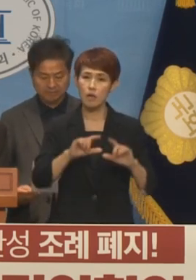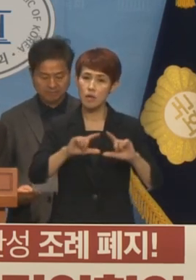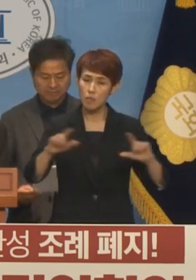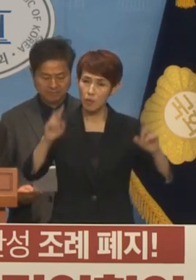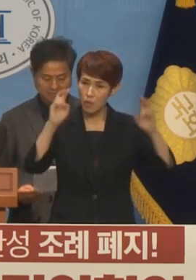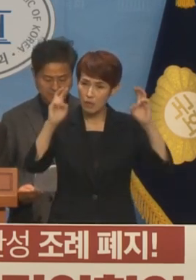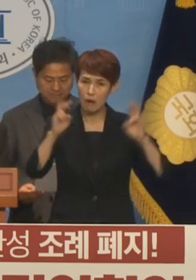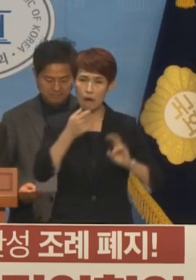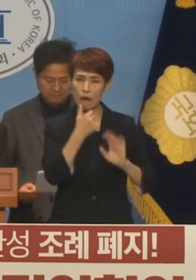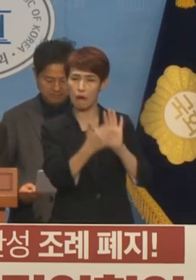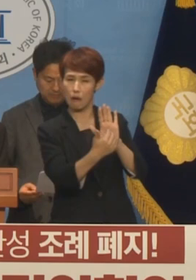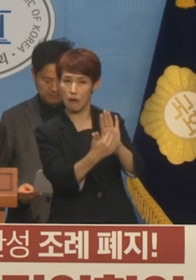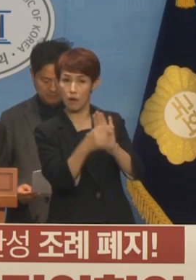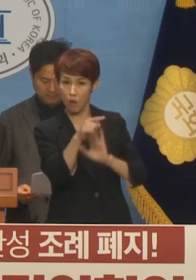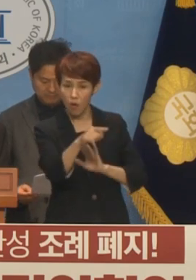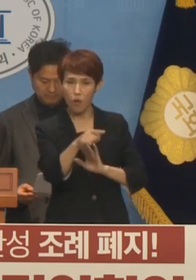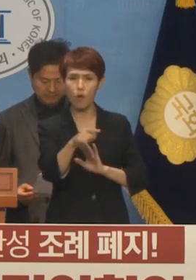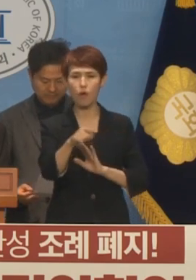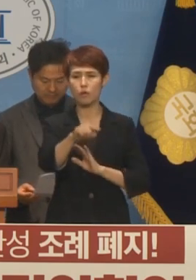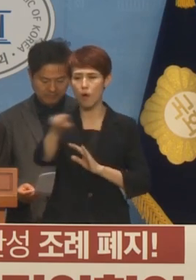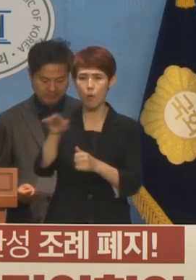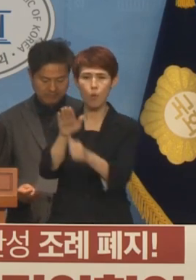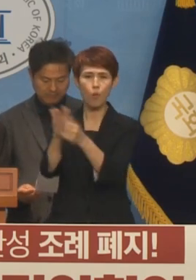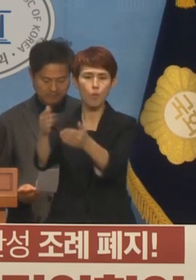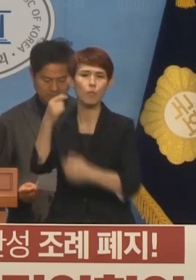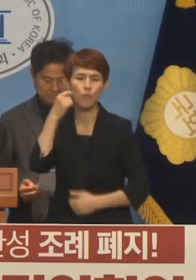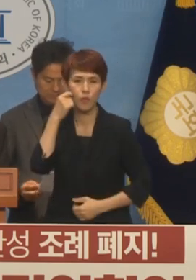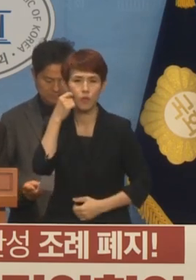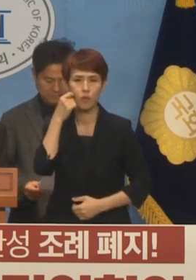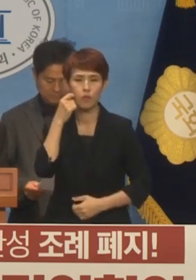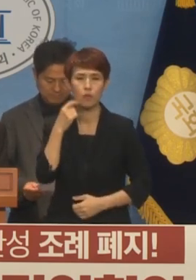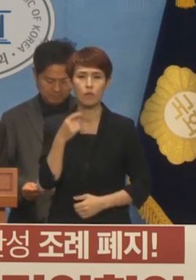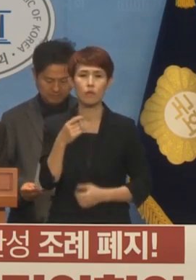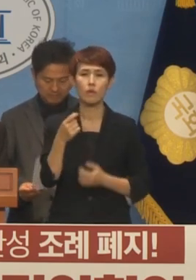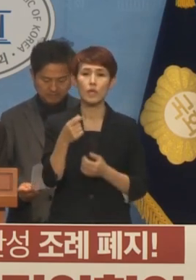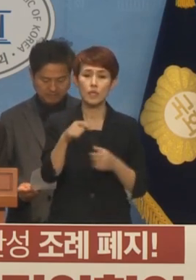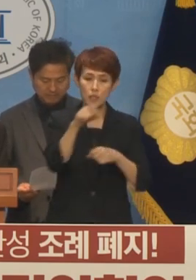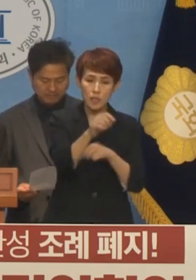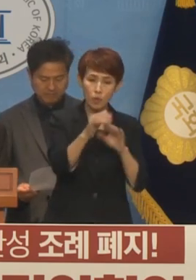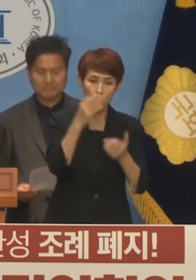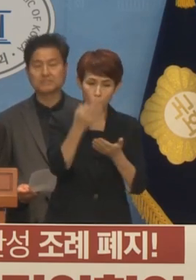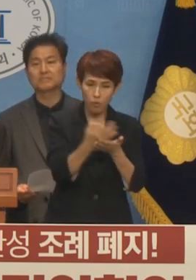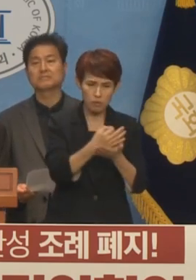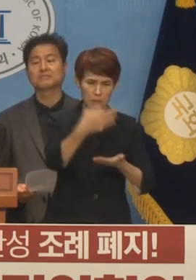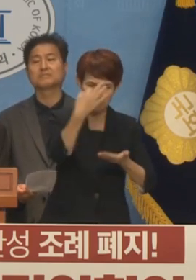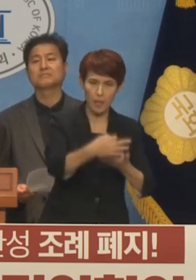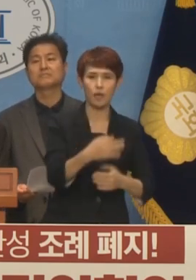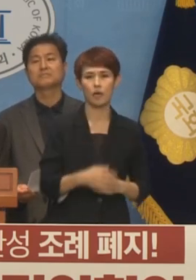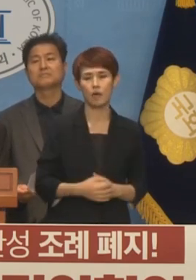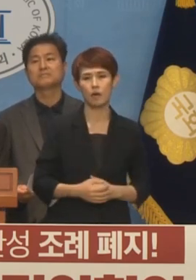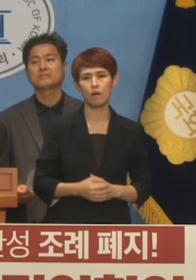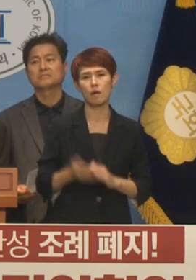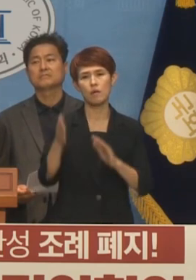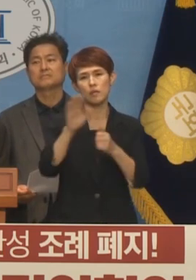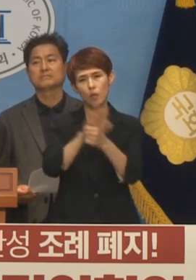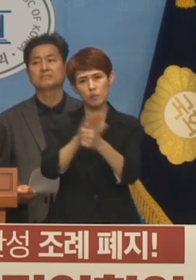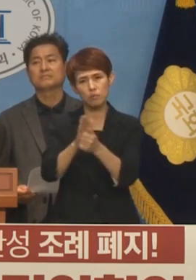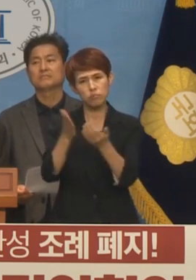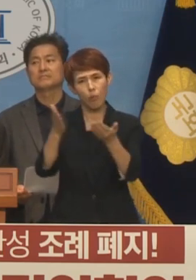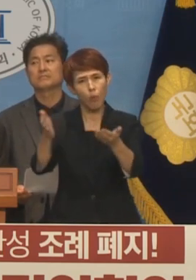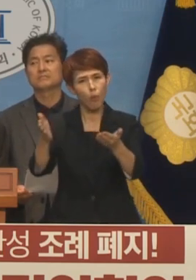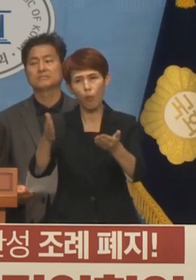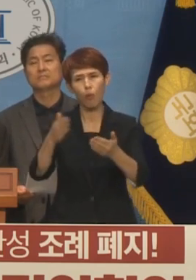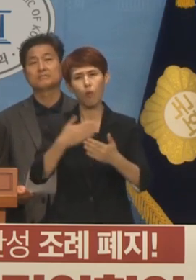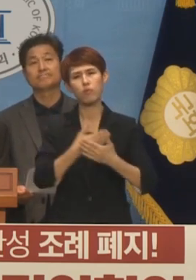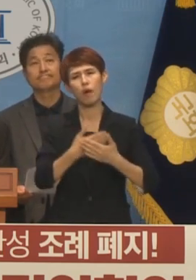사각지대는 더 많아질 것이고, 종사자의 처우는 지금보다 더 낮아지고 서비스 공급의 불안정성은